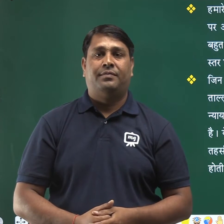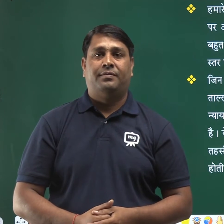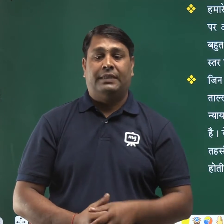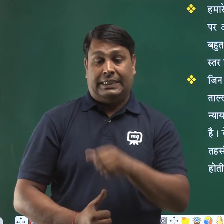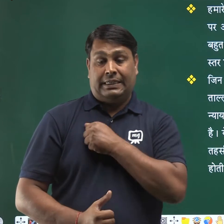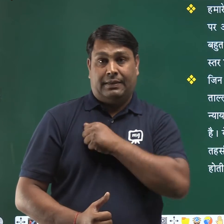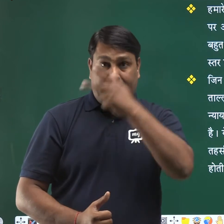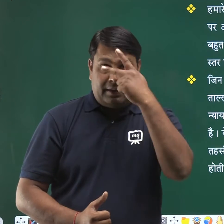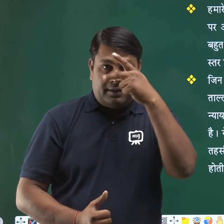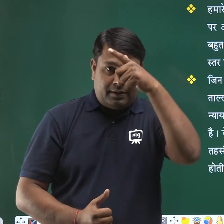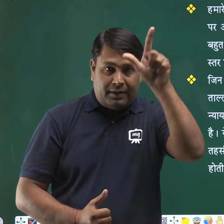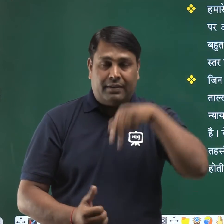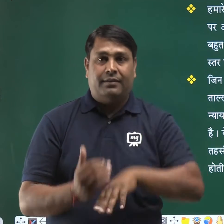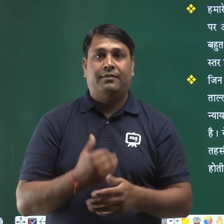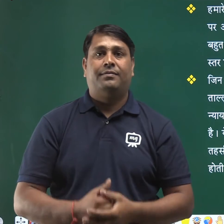हमारे देश में